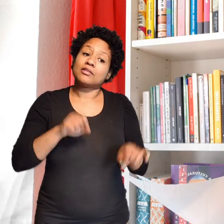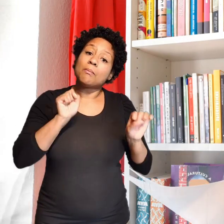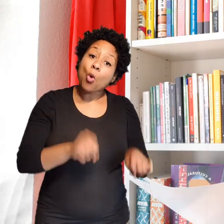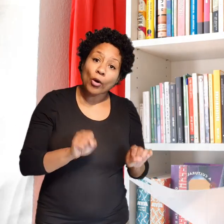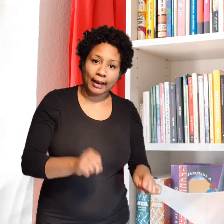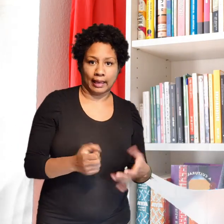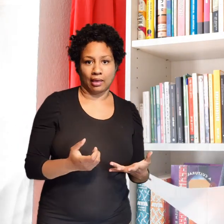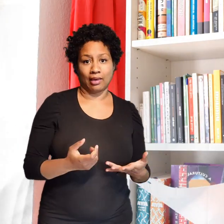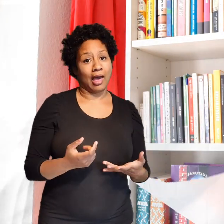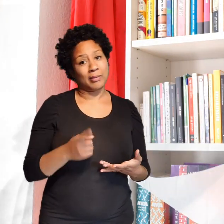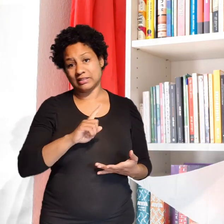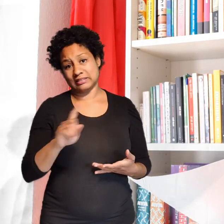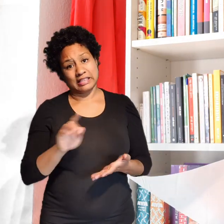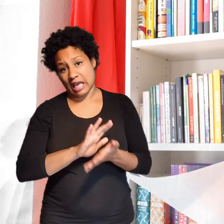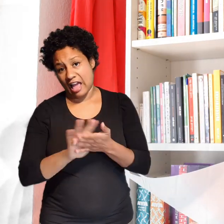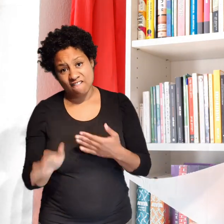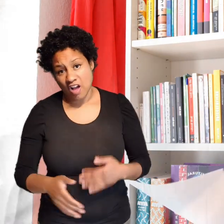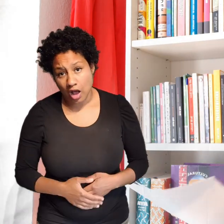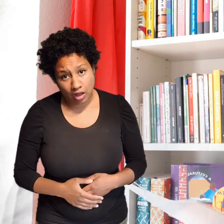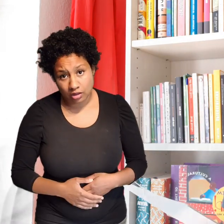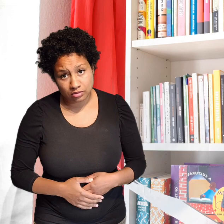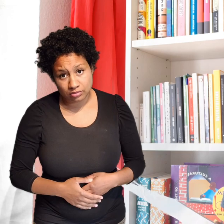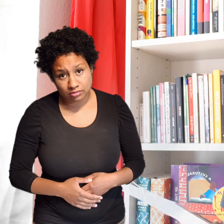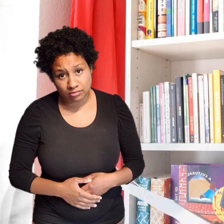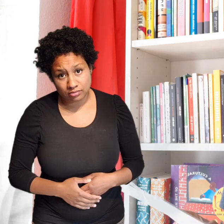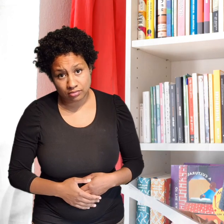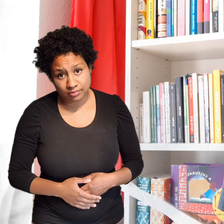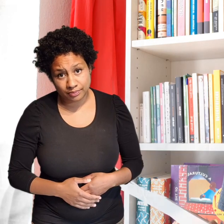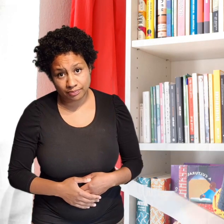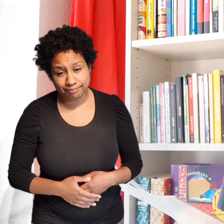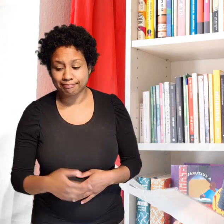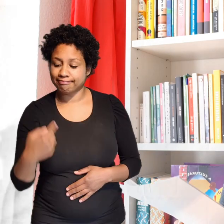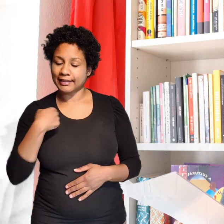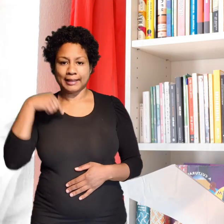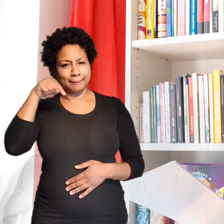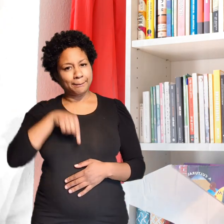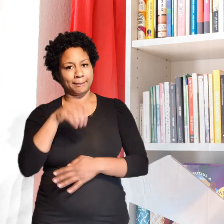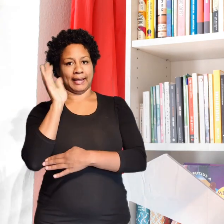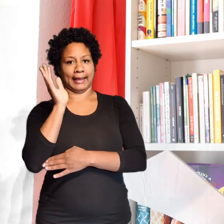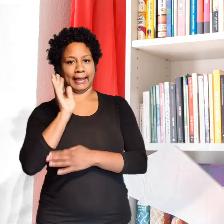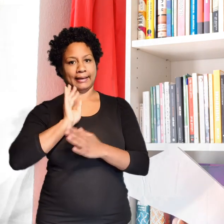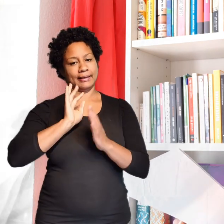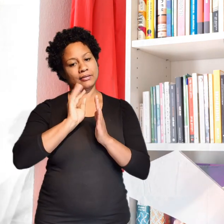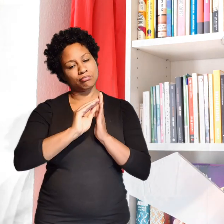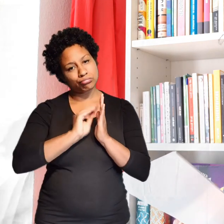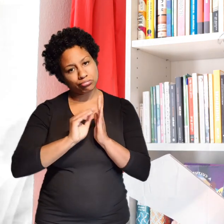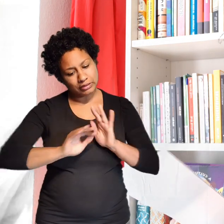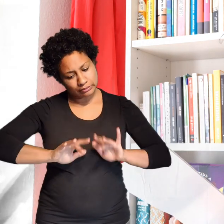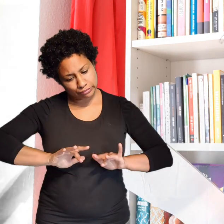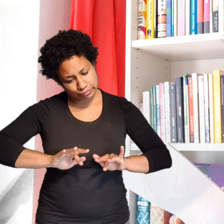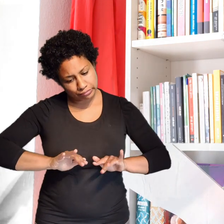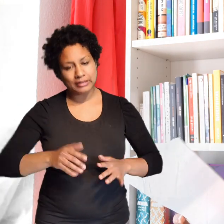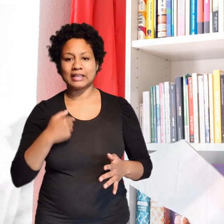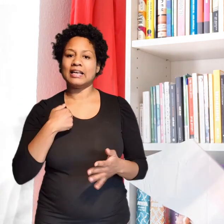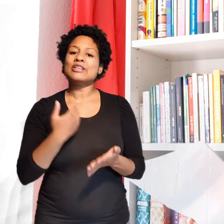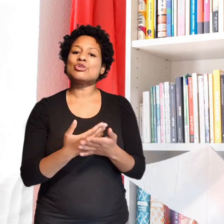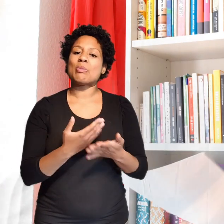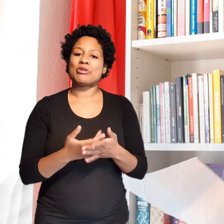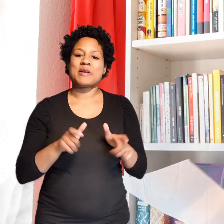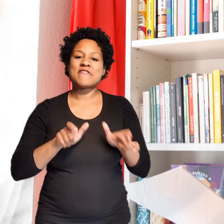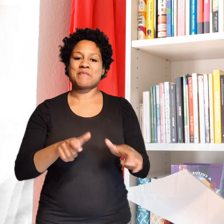behaupten, dass es leicht ist. Als ich diese Rede geschrieben habe, habe ich es vermieden, die Worte